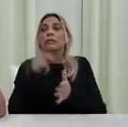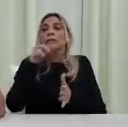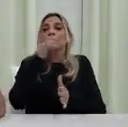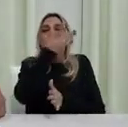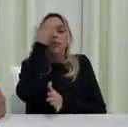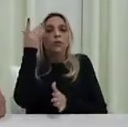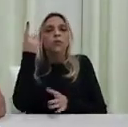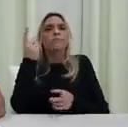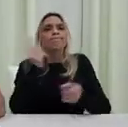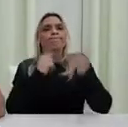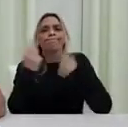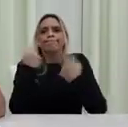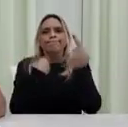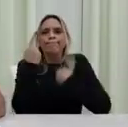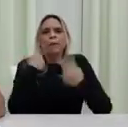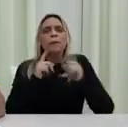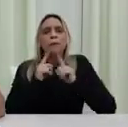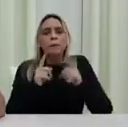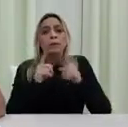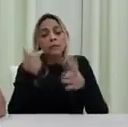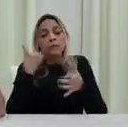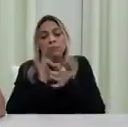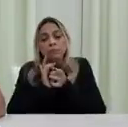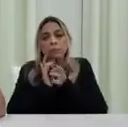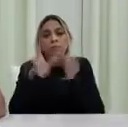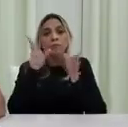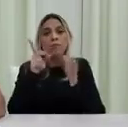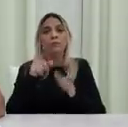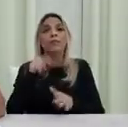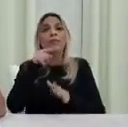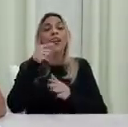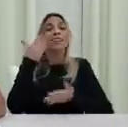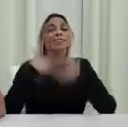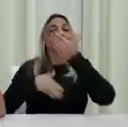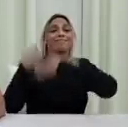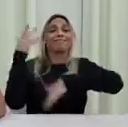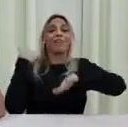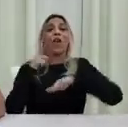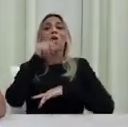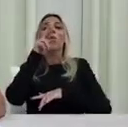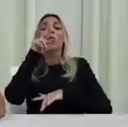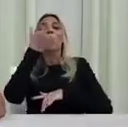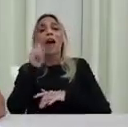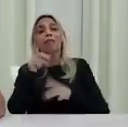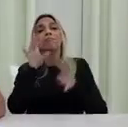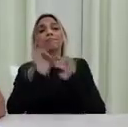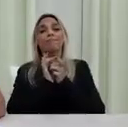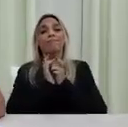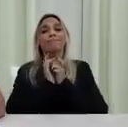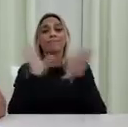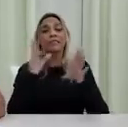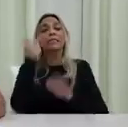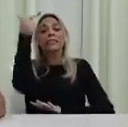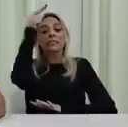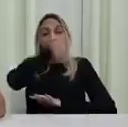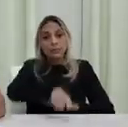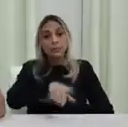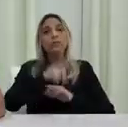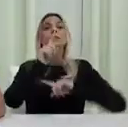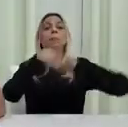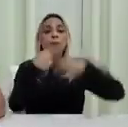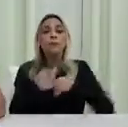claro, foi concedido inicialmente o passaporte para ele lá no governo Lula, lá atrás. Foi renovado no governo Lula de novo, e depois no